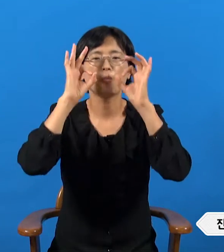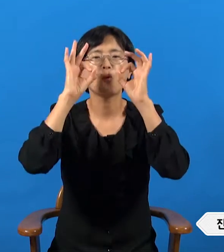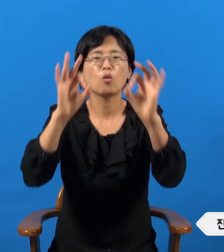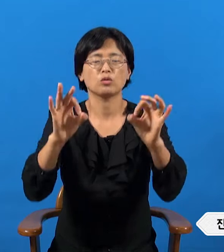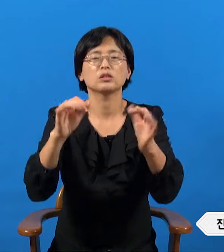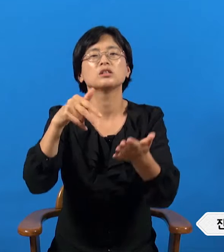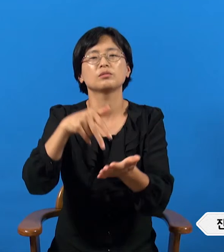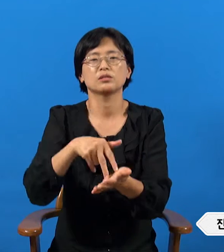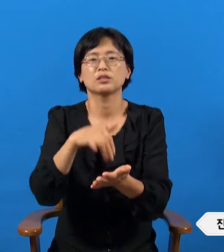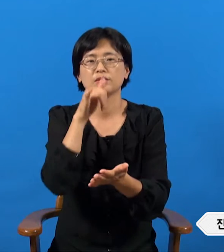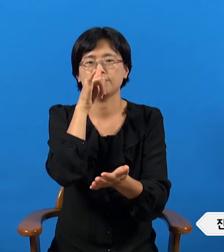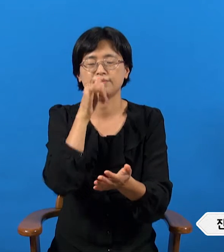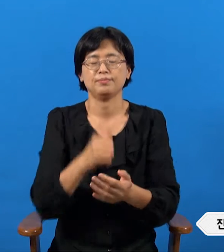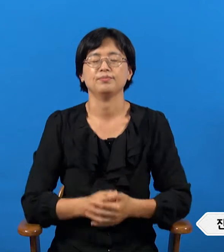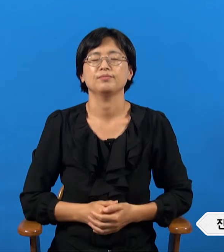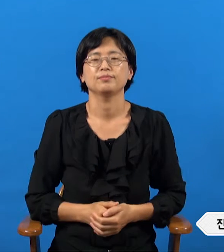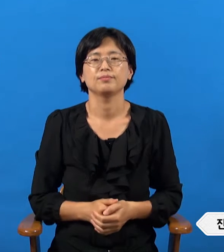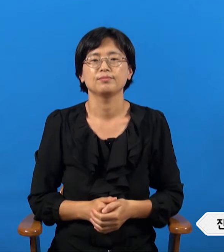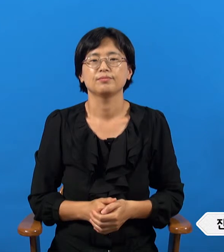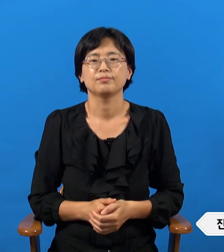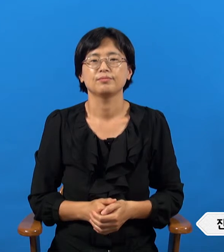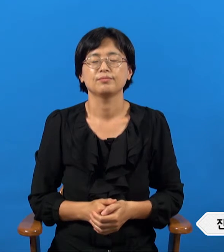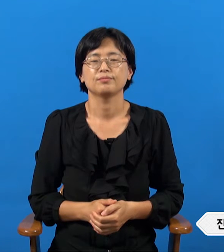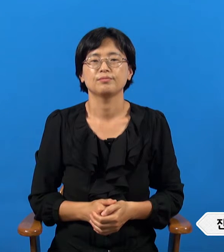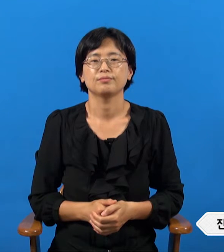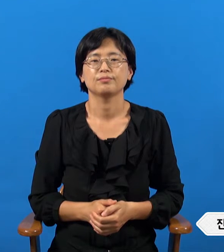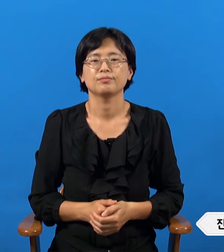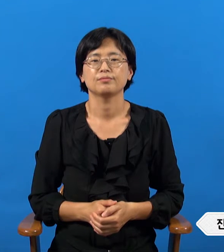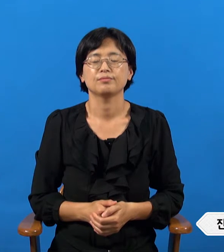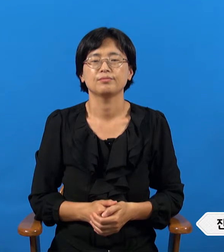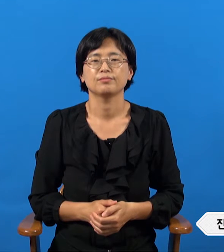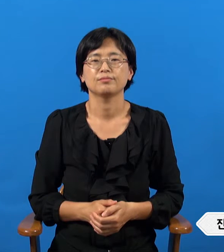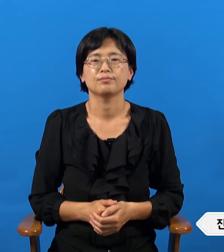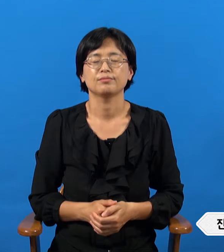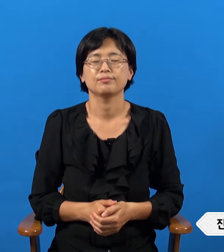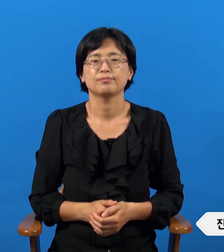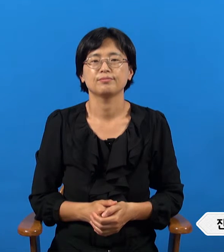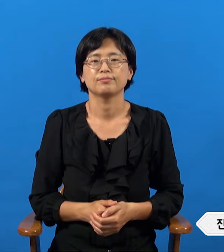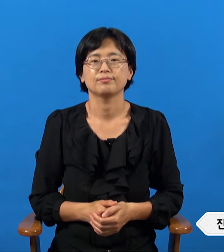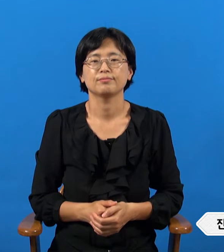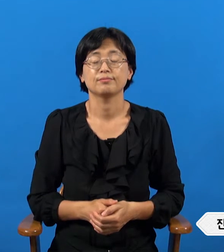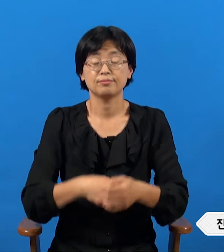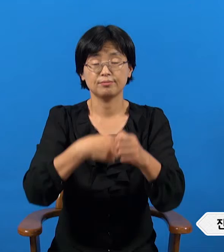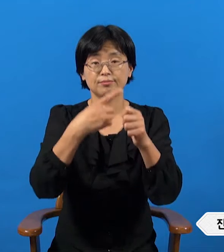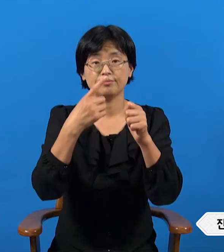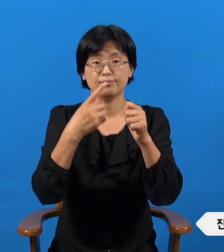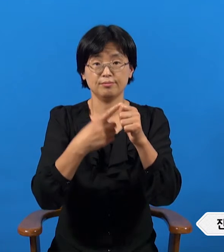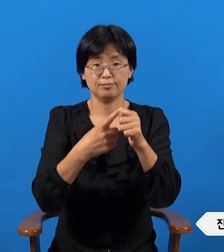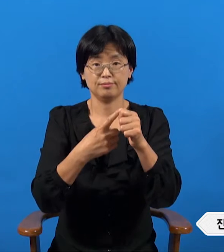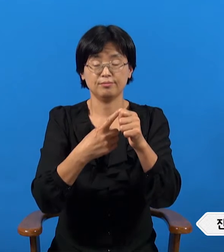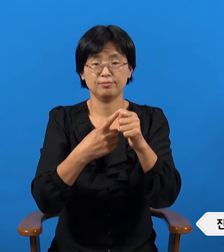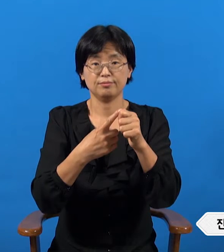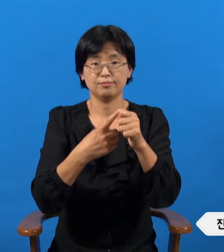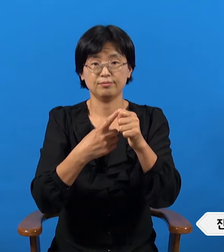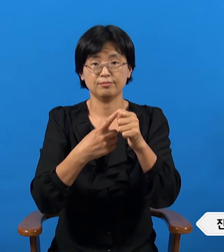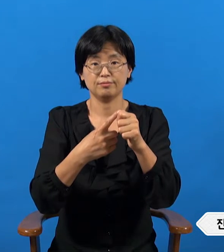세상이 바라보는 자기 사랑의 존재 가치의 기준을 이야기합니다.